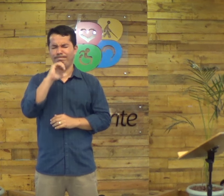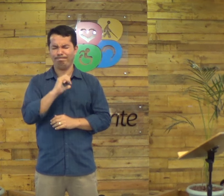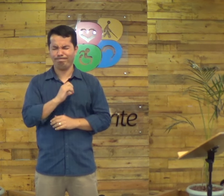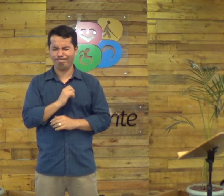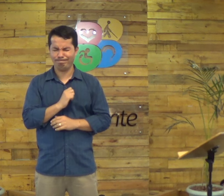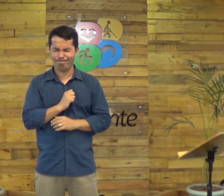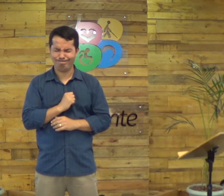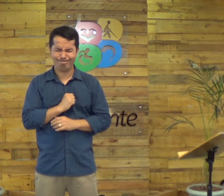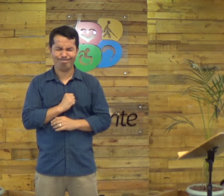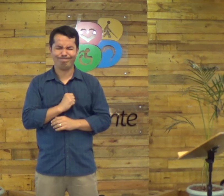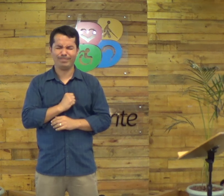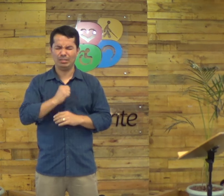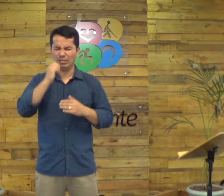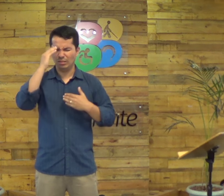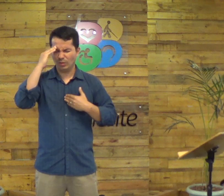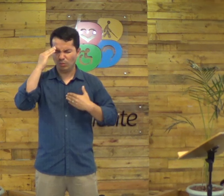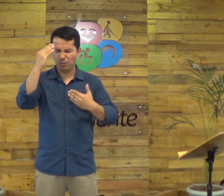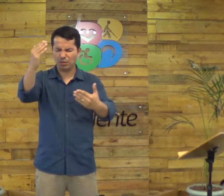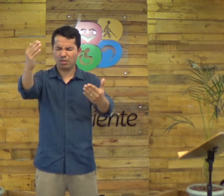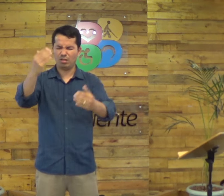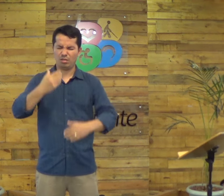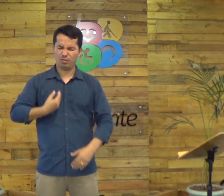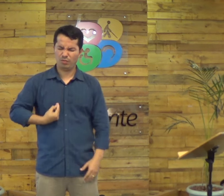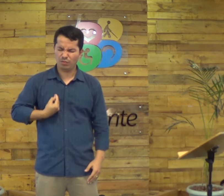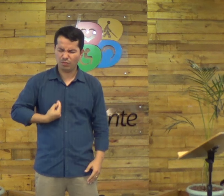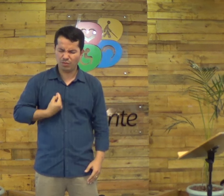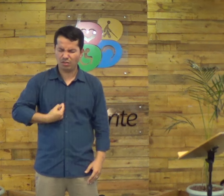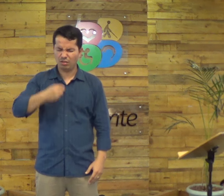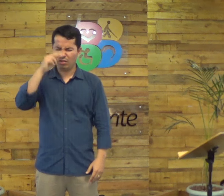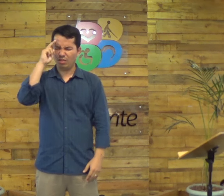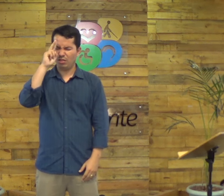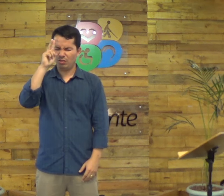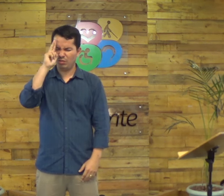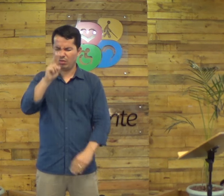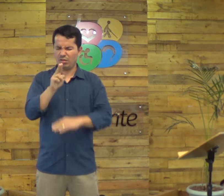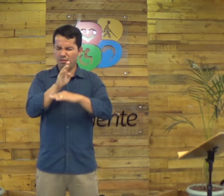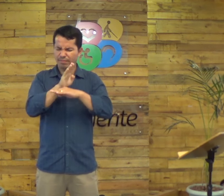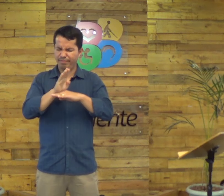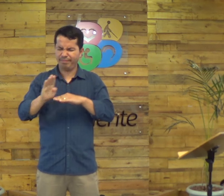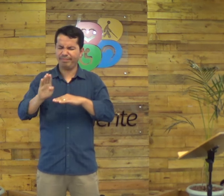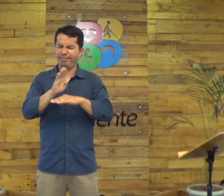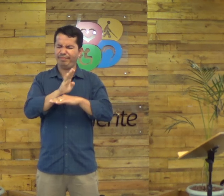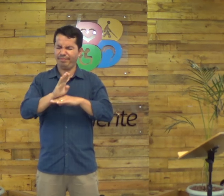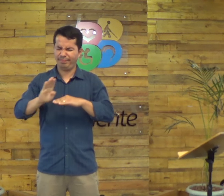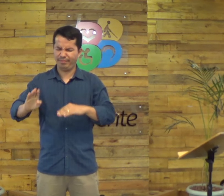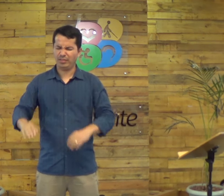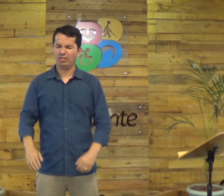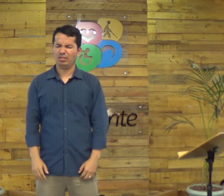Pai de amor, muito obrigado, obrigado pela grande guarda bem,